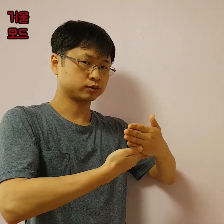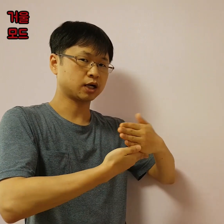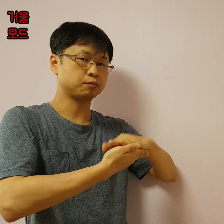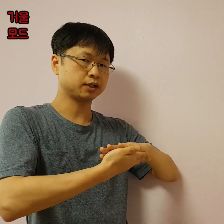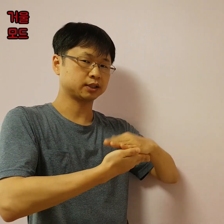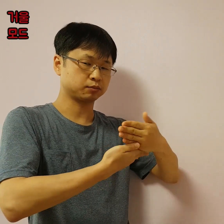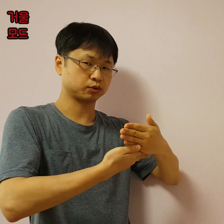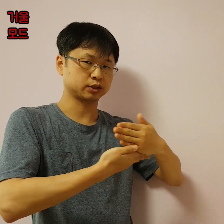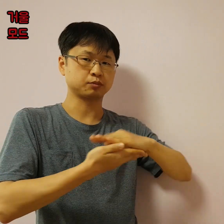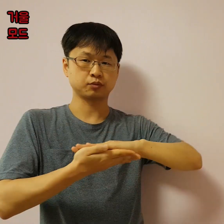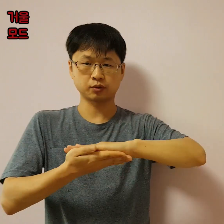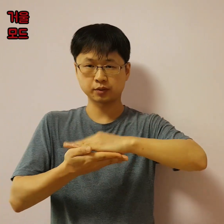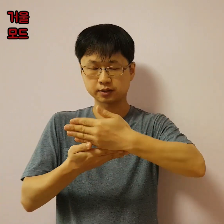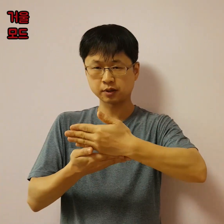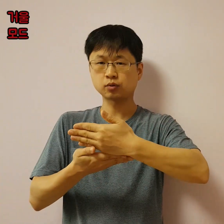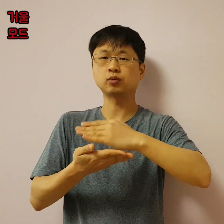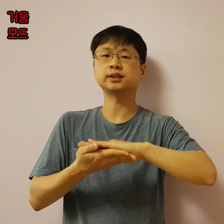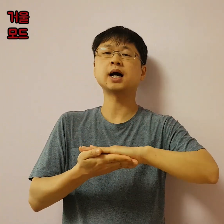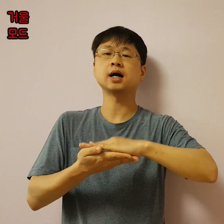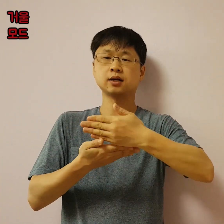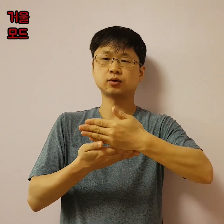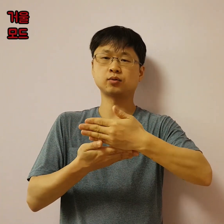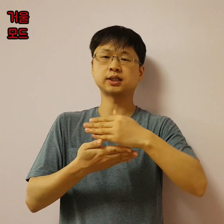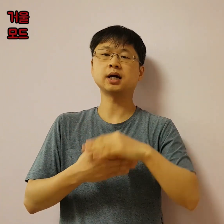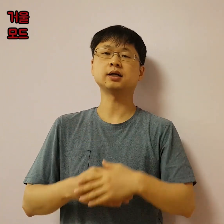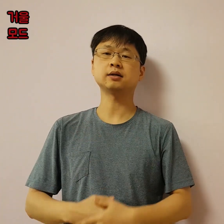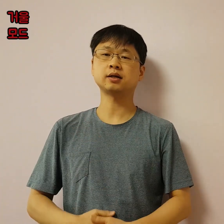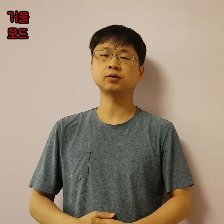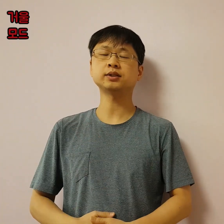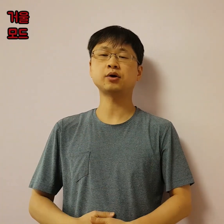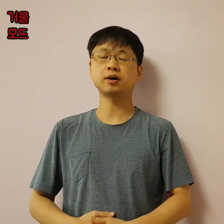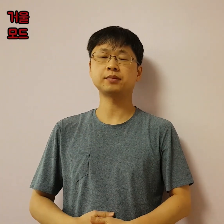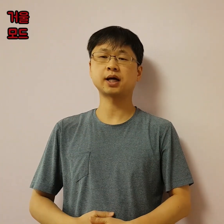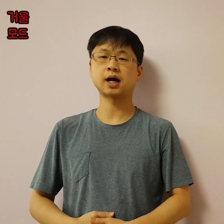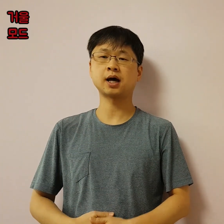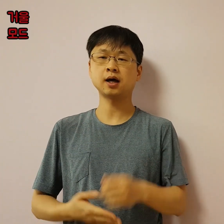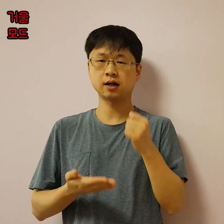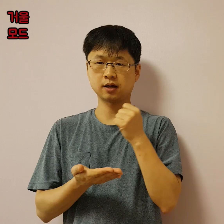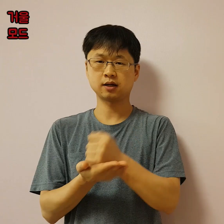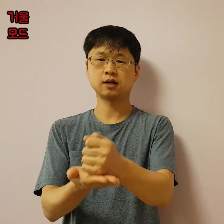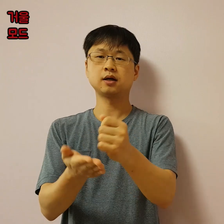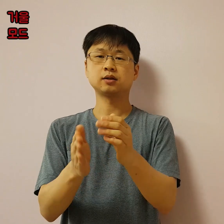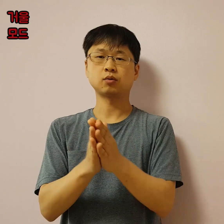통장을 펼치는 모습, 위로 펼치면 통장 이렇게도 사용합니다.